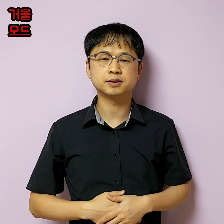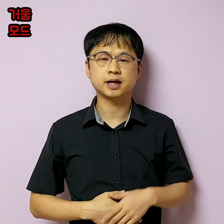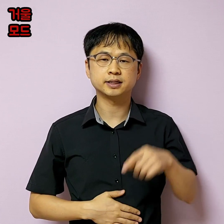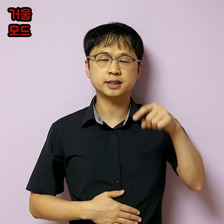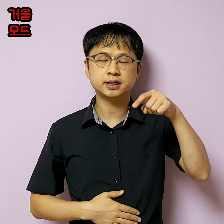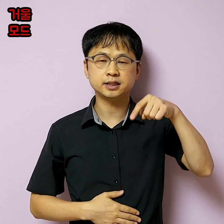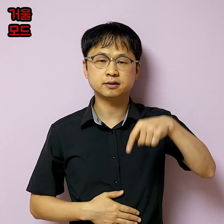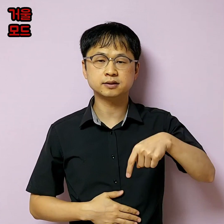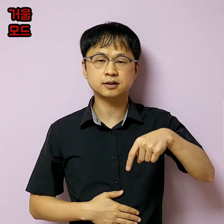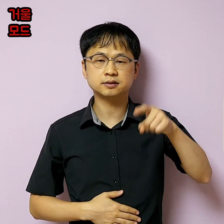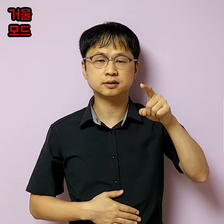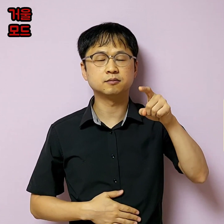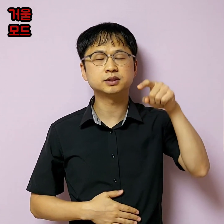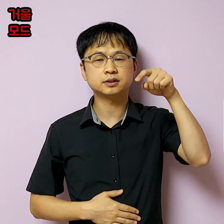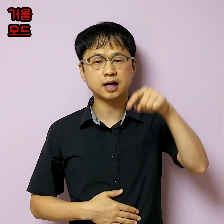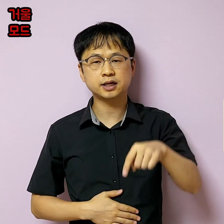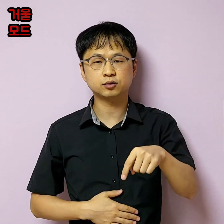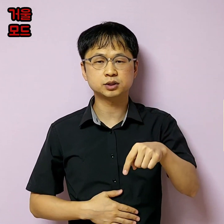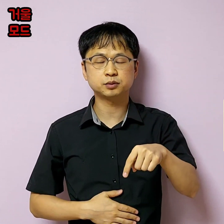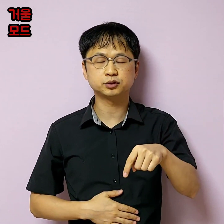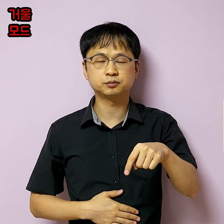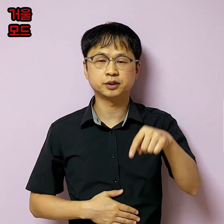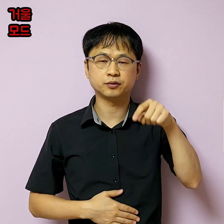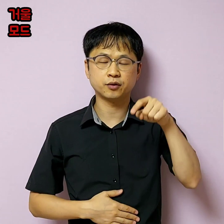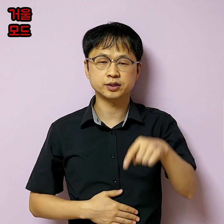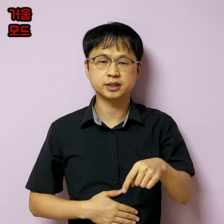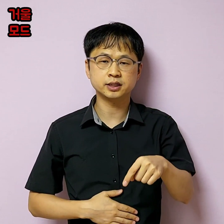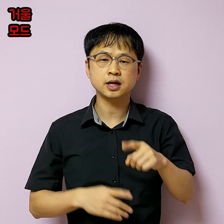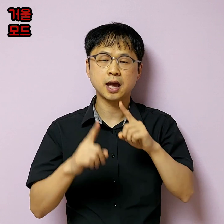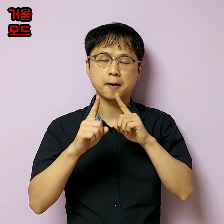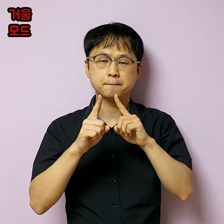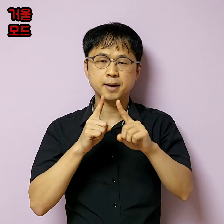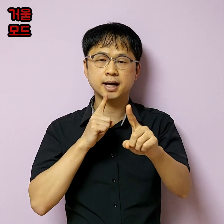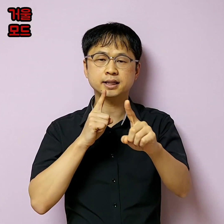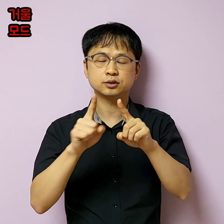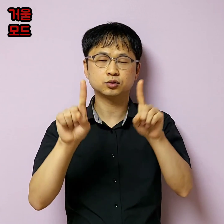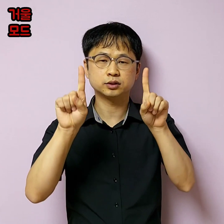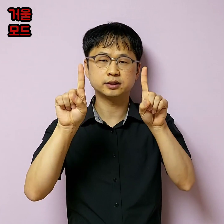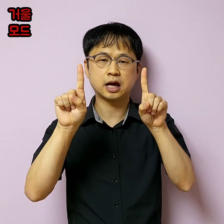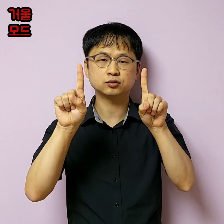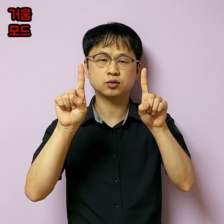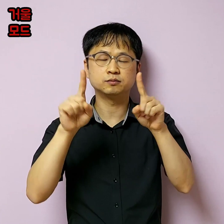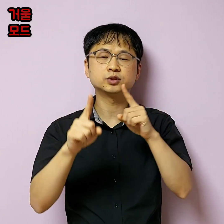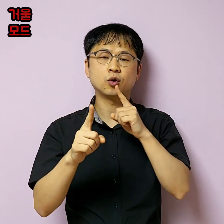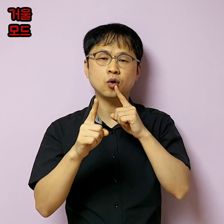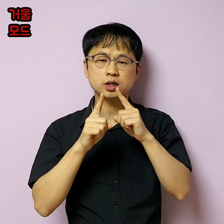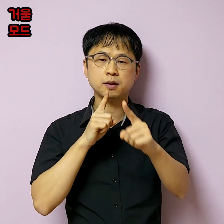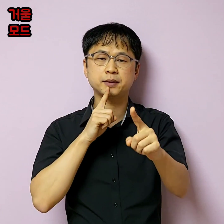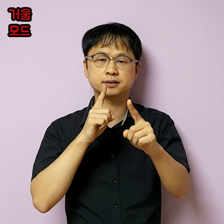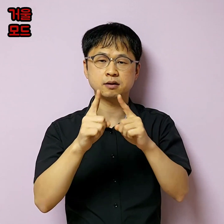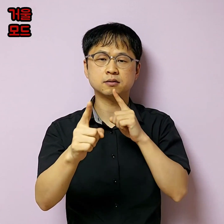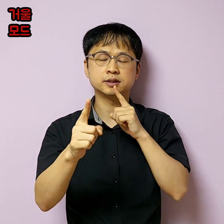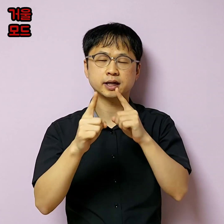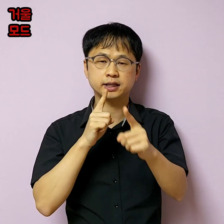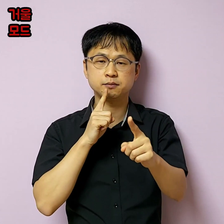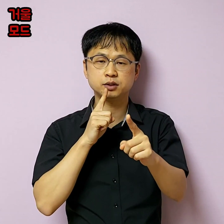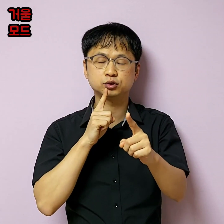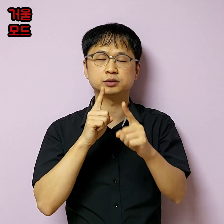알지만입니다. 이것 하는 것은 검지를 아래로 짚어주시면 되고요. 이 말이란 수어는 양손 검지로 입 앞에서 어긋나게 내밀어